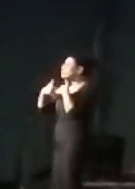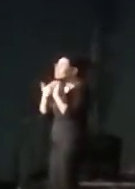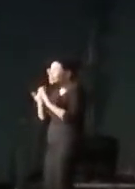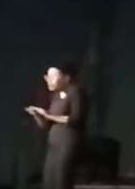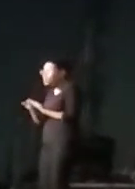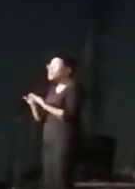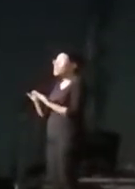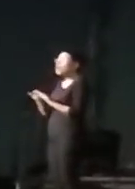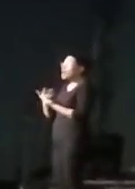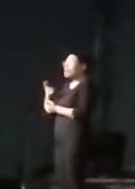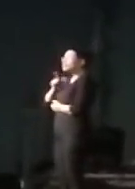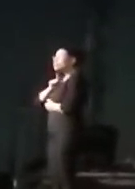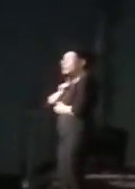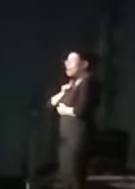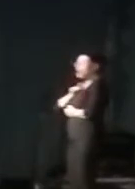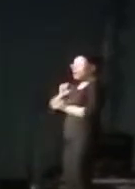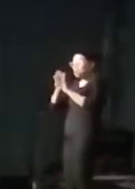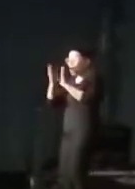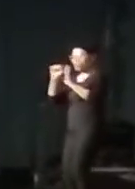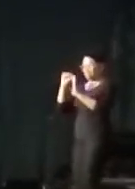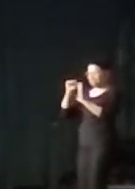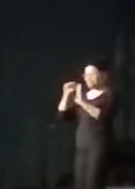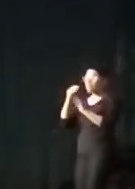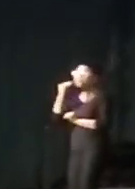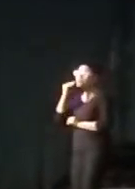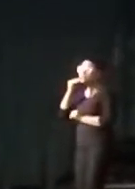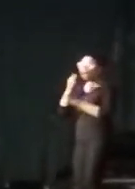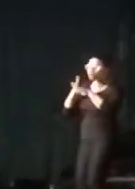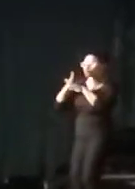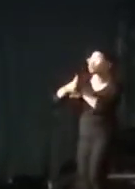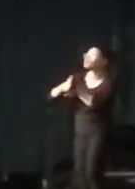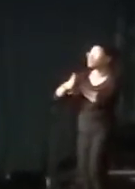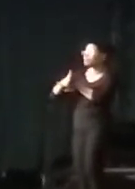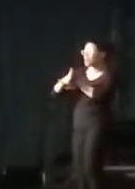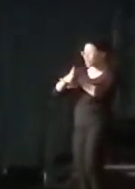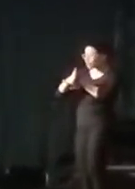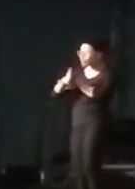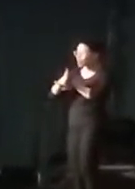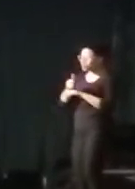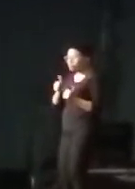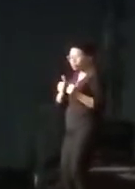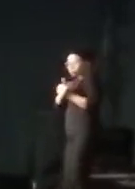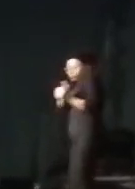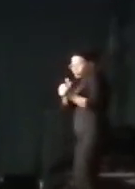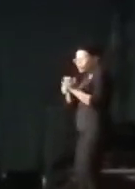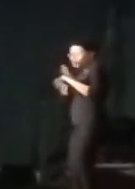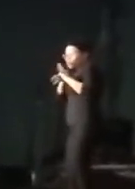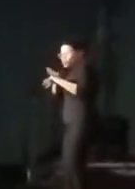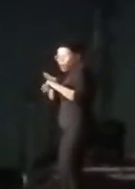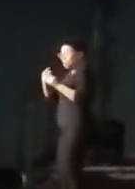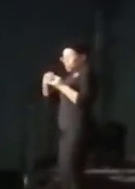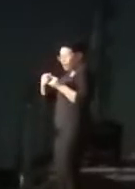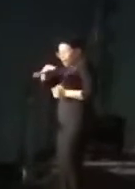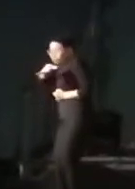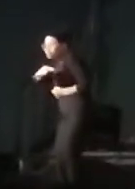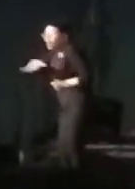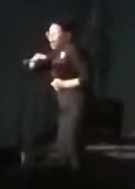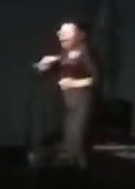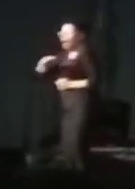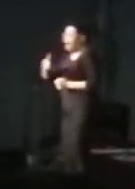que bater na porta, experimentar, se colar, porque é uma área que não está